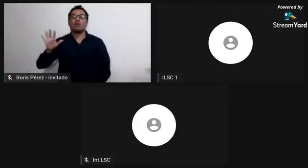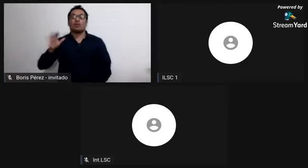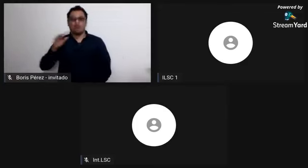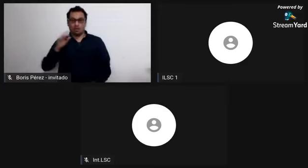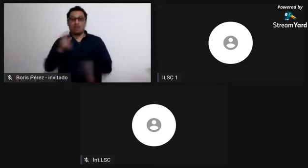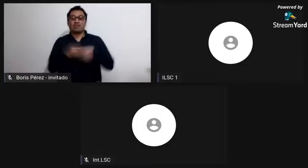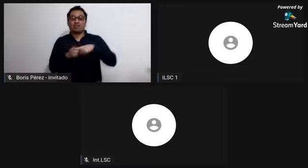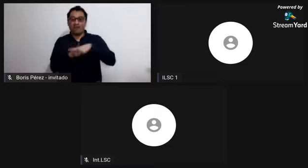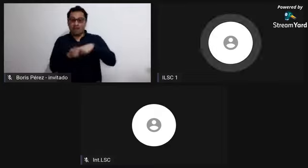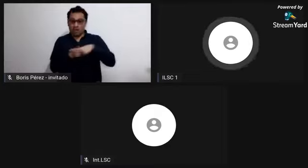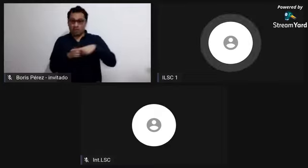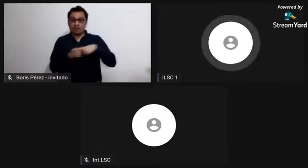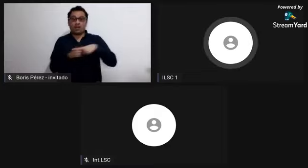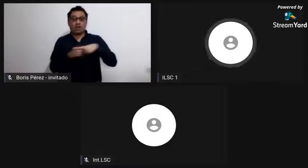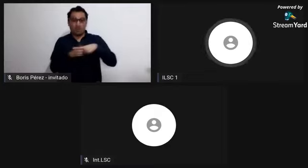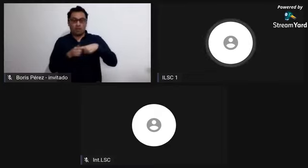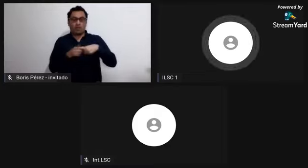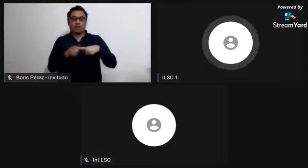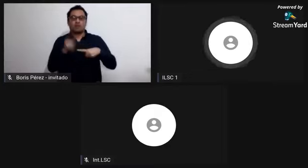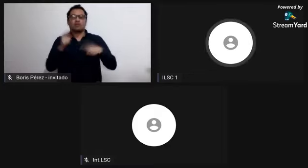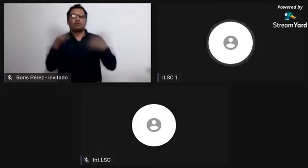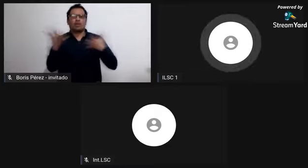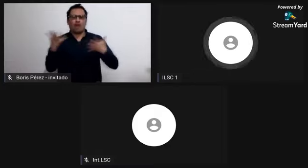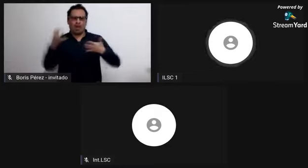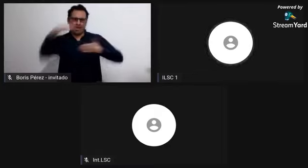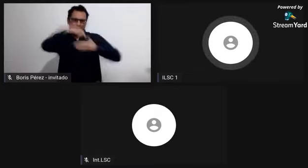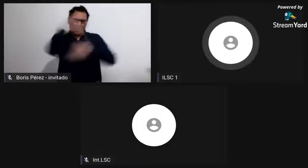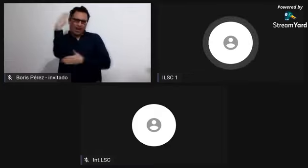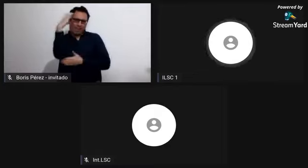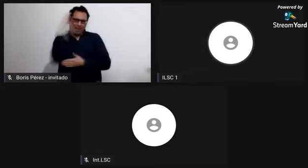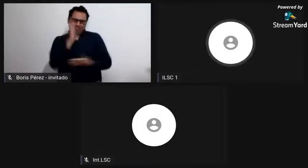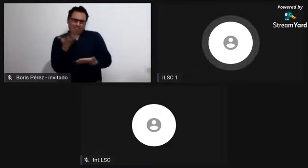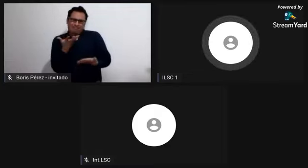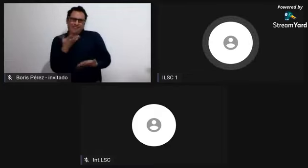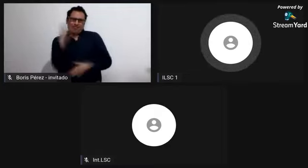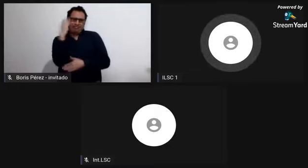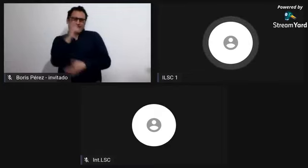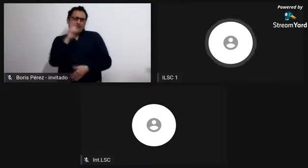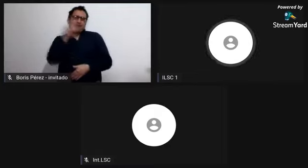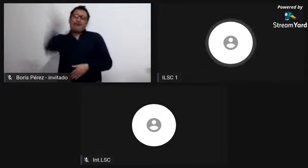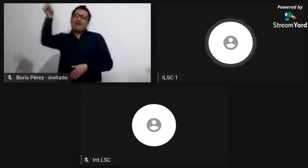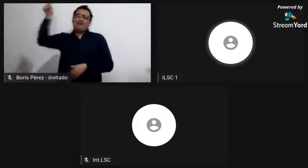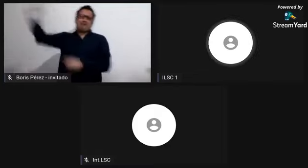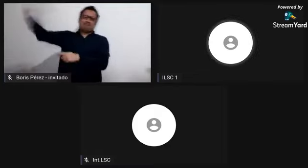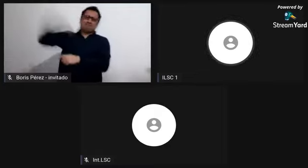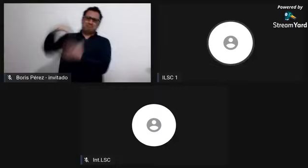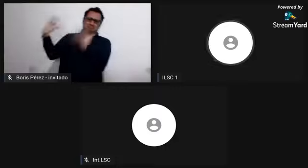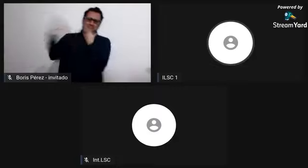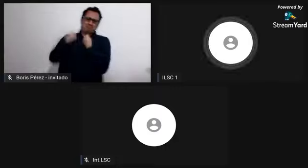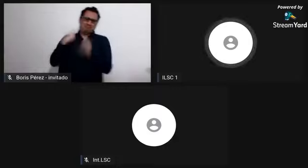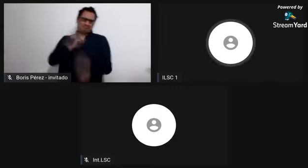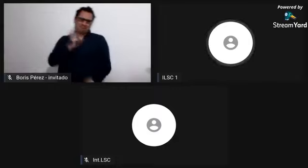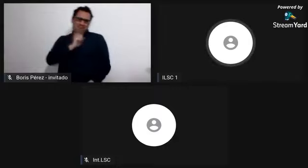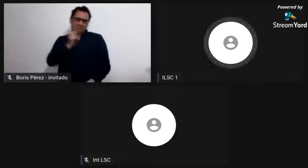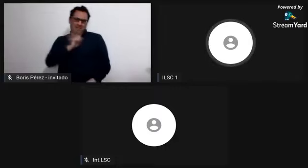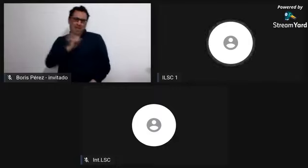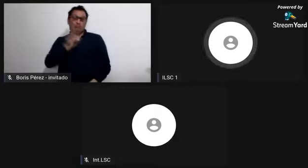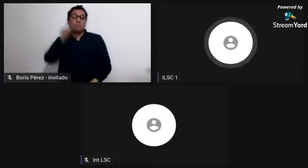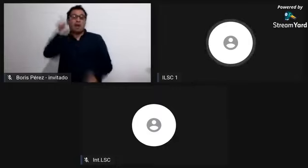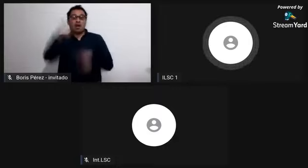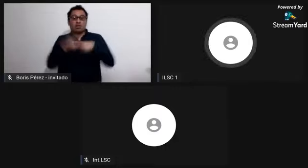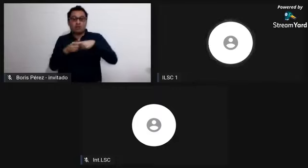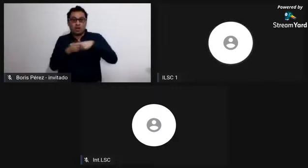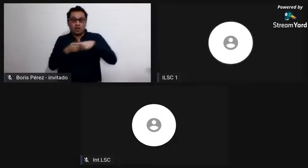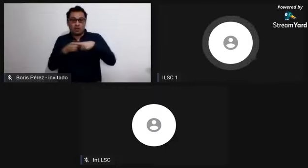con respecto a tu segunda pregunta, en la que hablaba de los negros que fueron esclavizados y que fueron